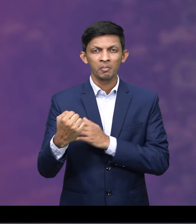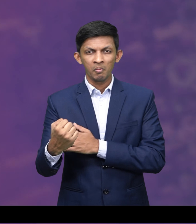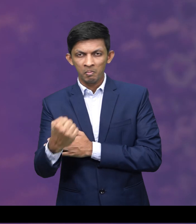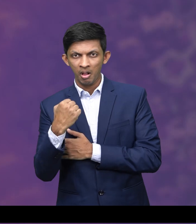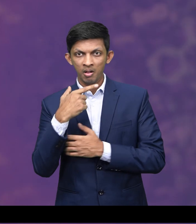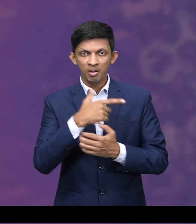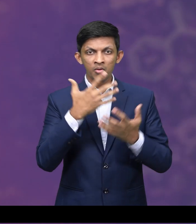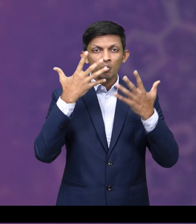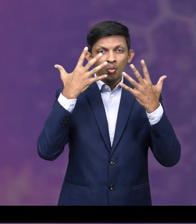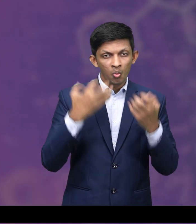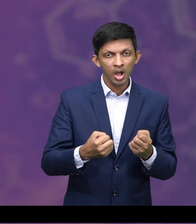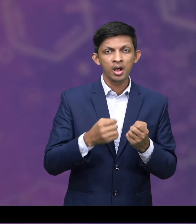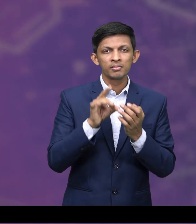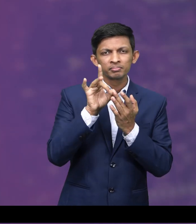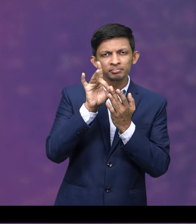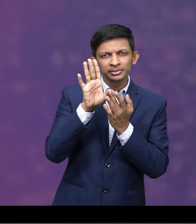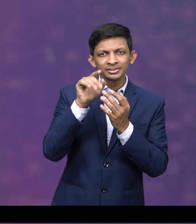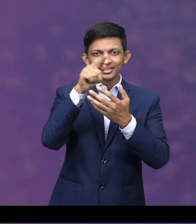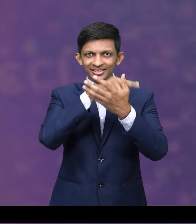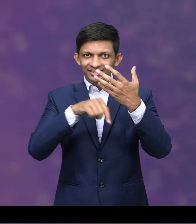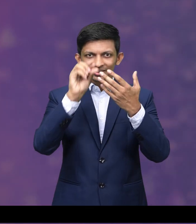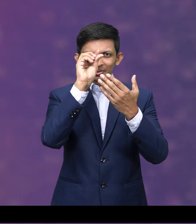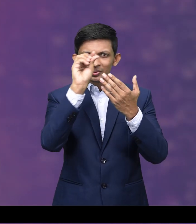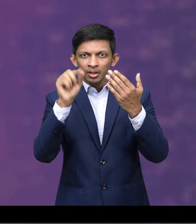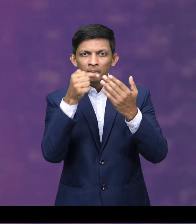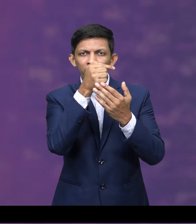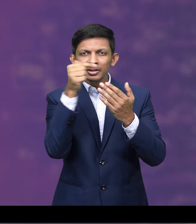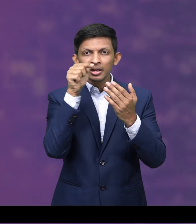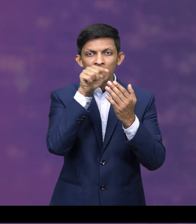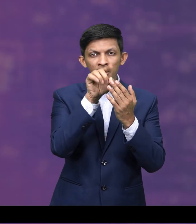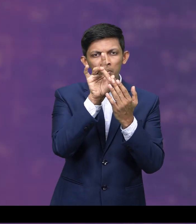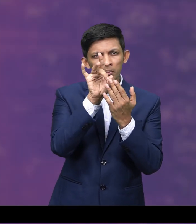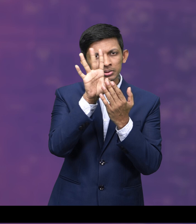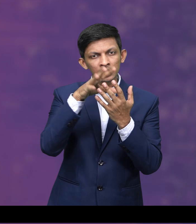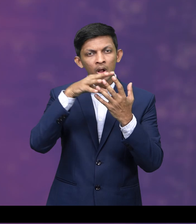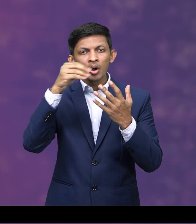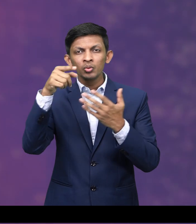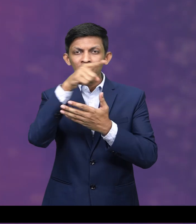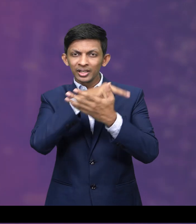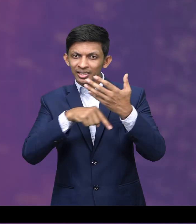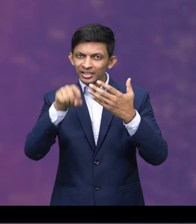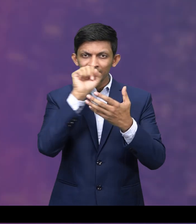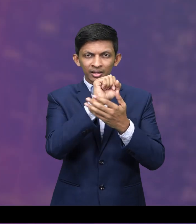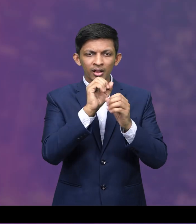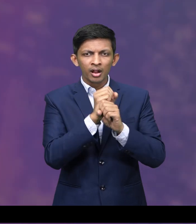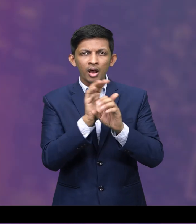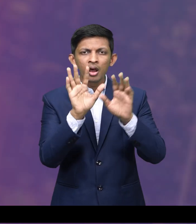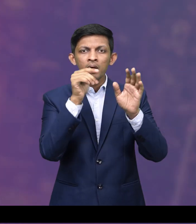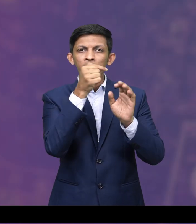తటస్థ వాయు పరమాణువు యొక్క బయటి కక్ష్య లేదా షెల్ నుండి ఎలక్ట్రాన్ను తొలగించడానికి అవసరమైన